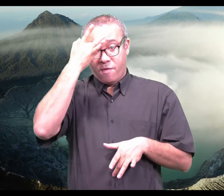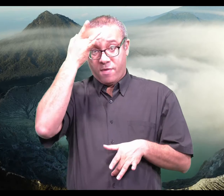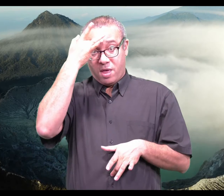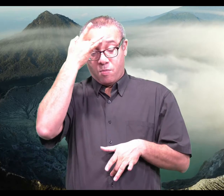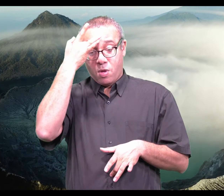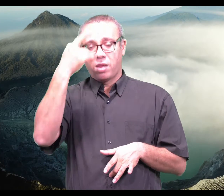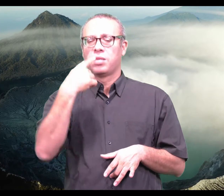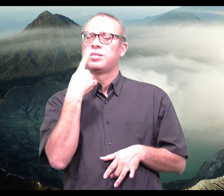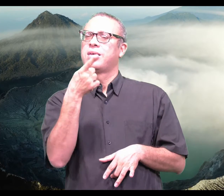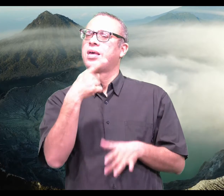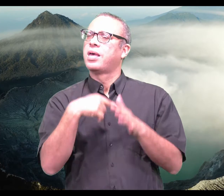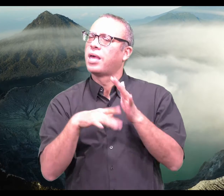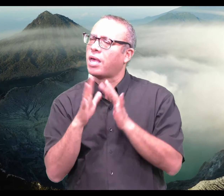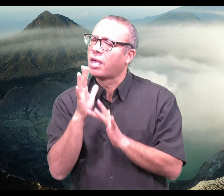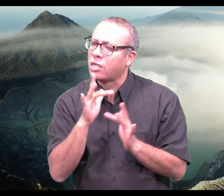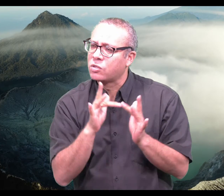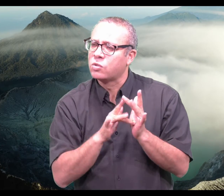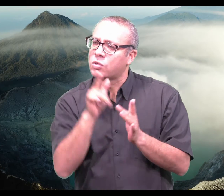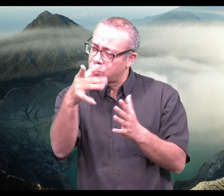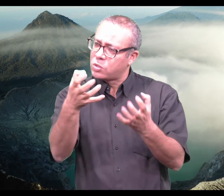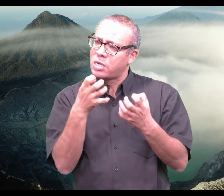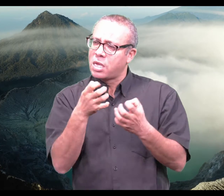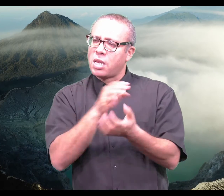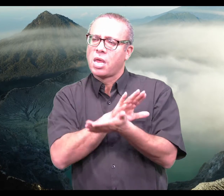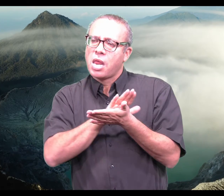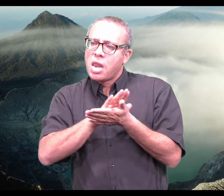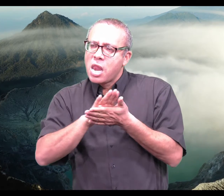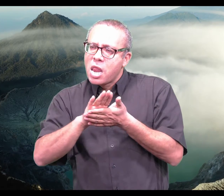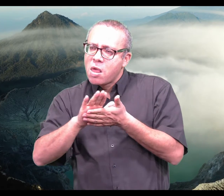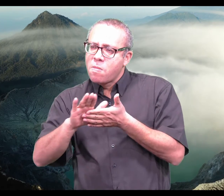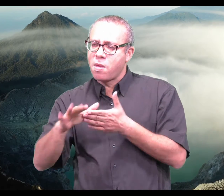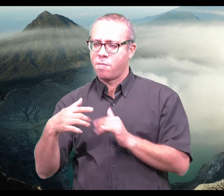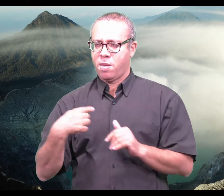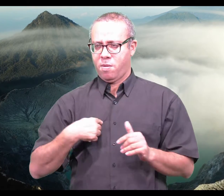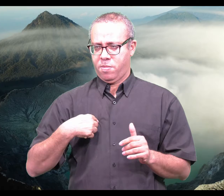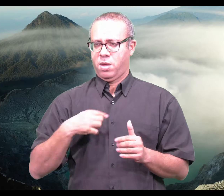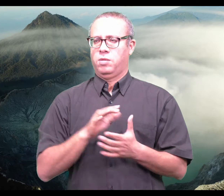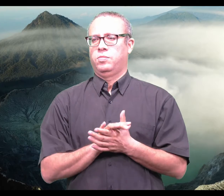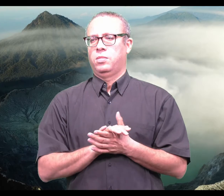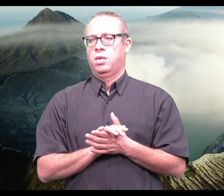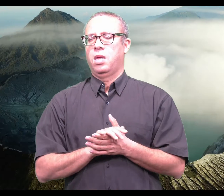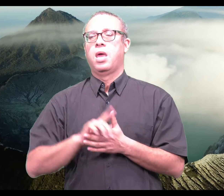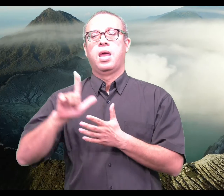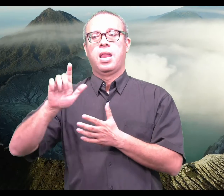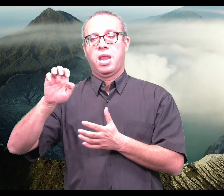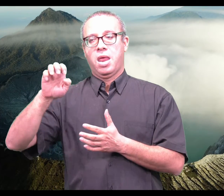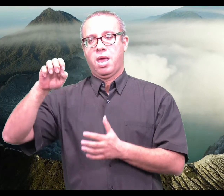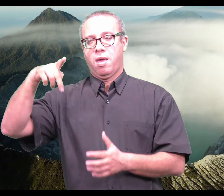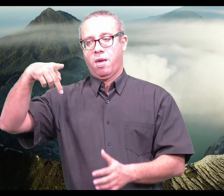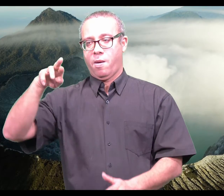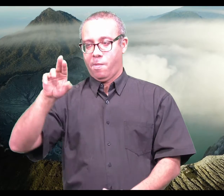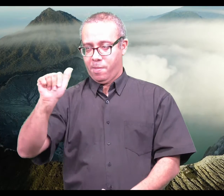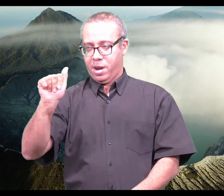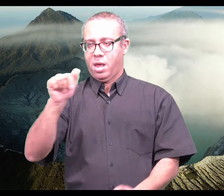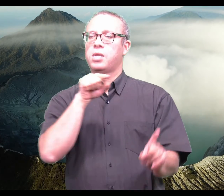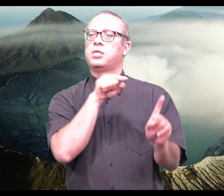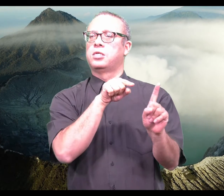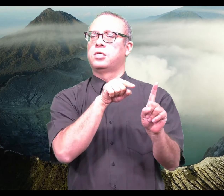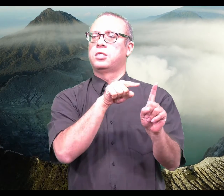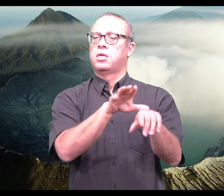puedes limpiarme. La lepra es una enfermedad que ha sido prácticamente erradicada del mundo occidental, pero en los días del